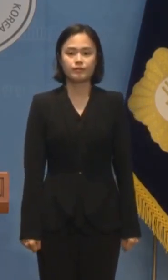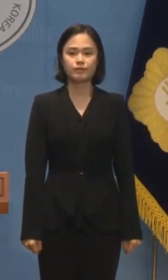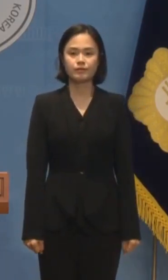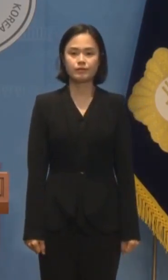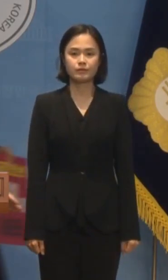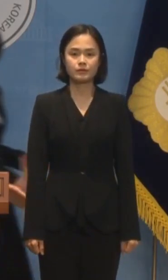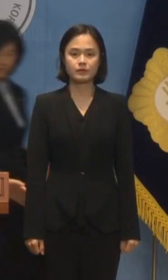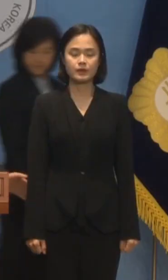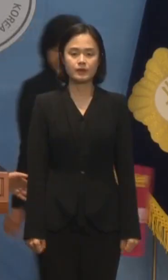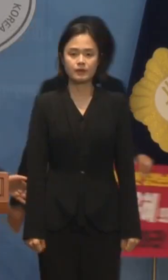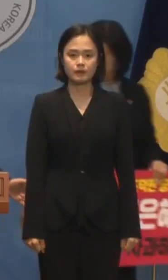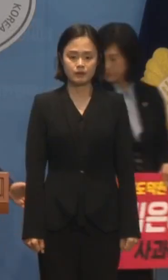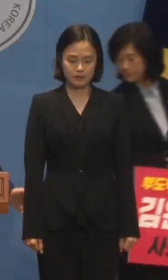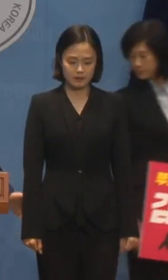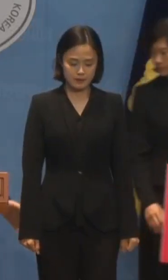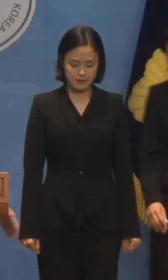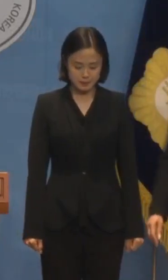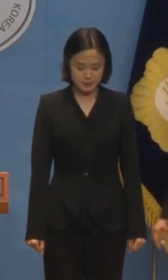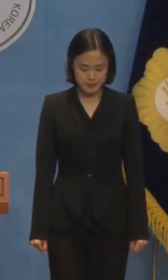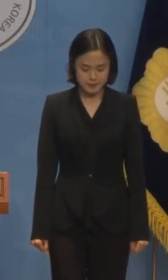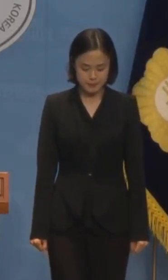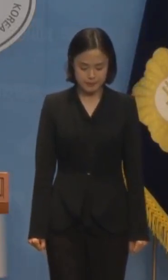여기 예, 서진 네 분. 네.